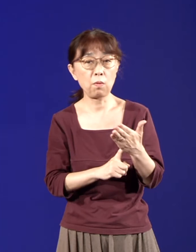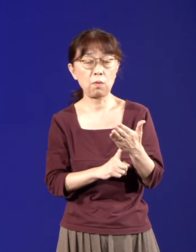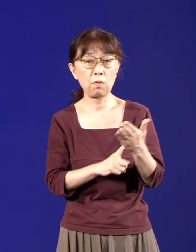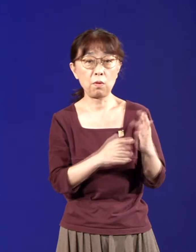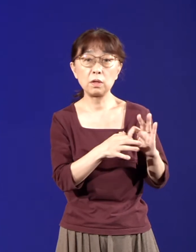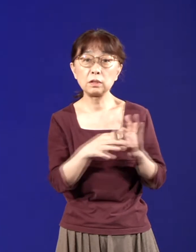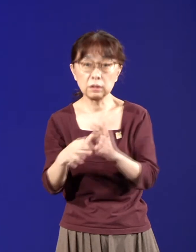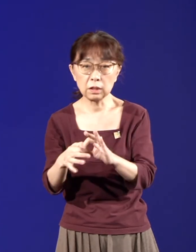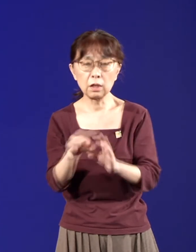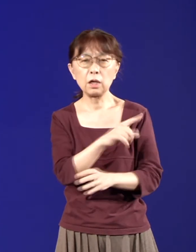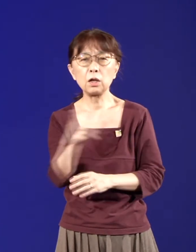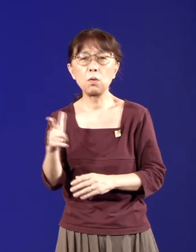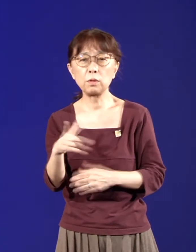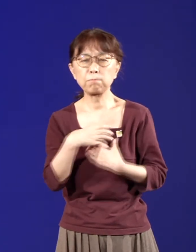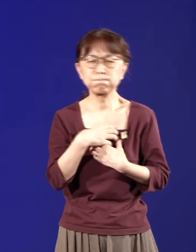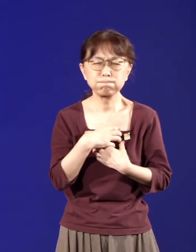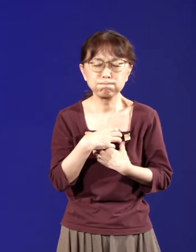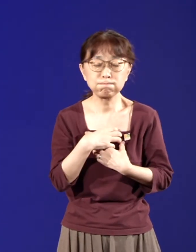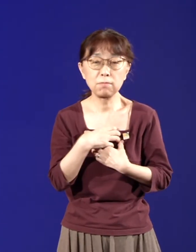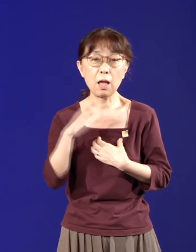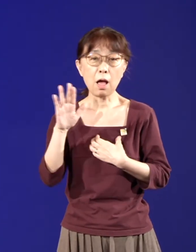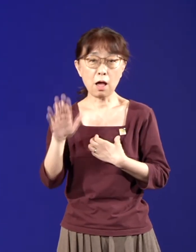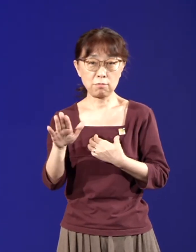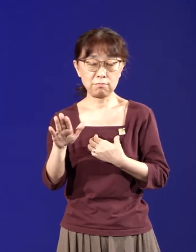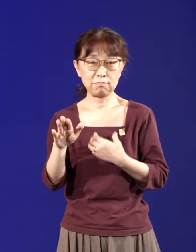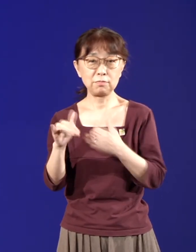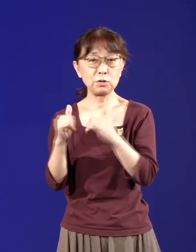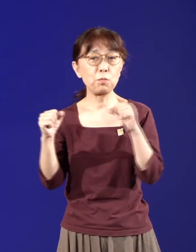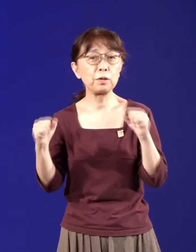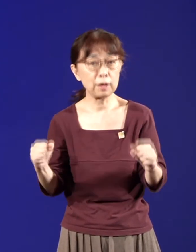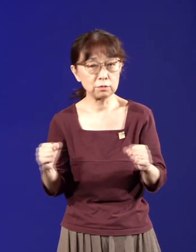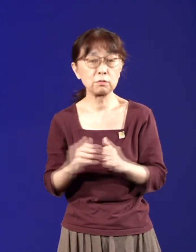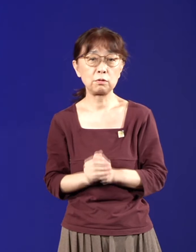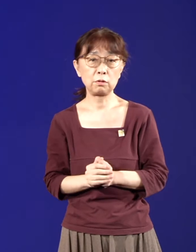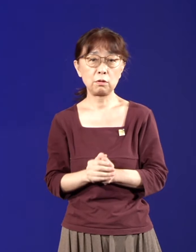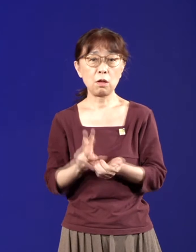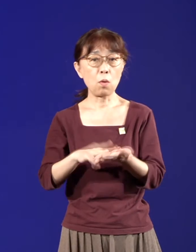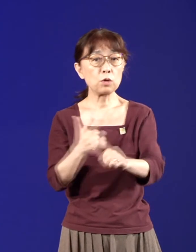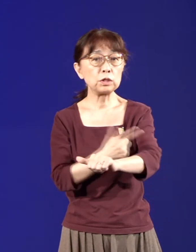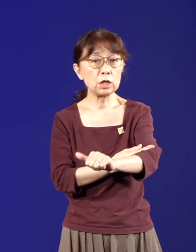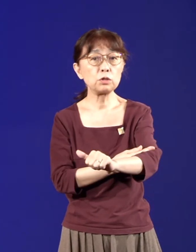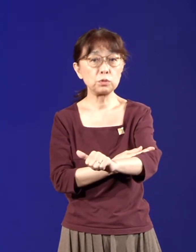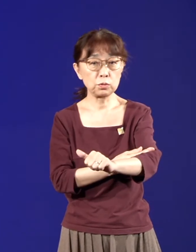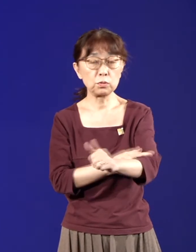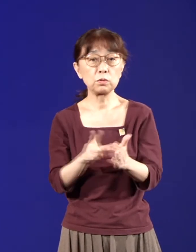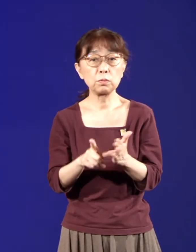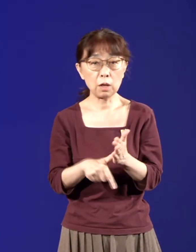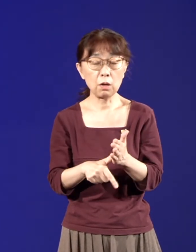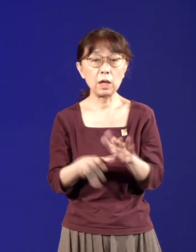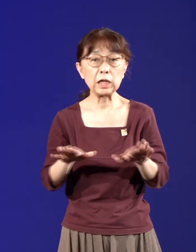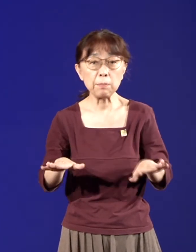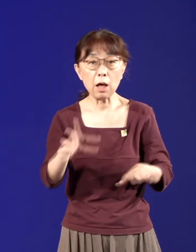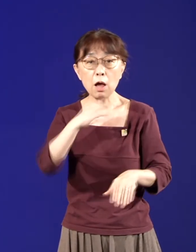いろいろな懸念というものもございますけれど、方もいらっしゃいますけれども、ワクチン接種によりまして、今、高齢